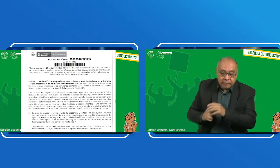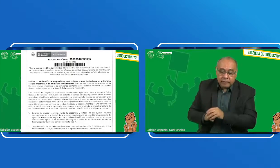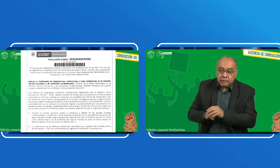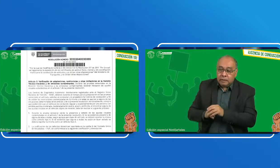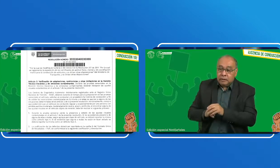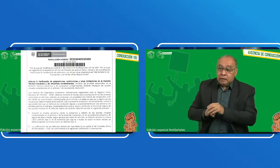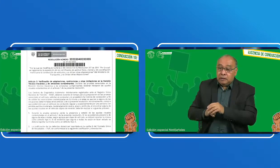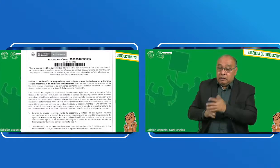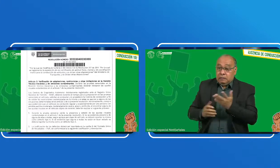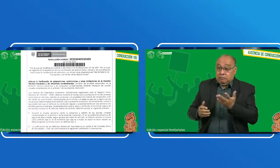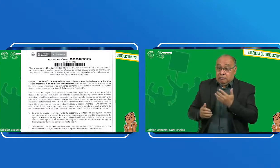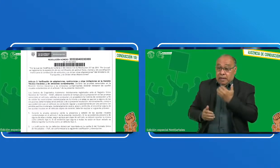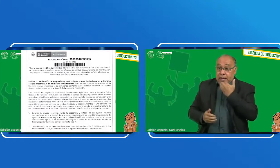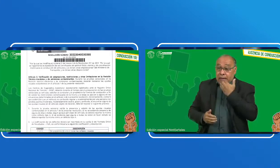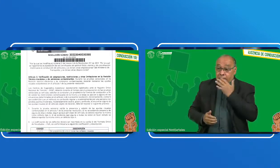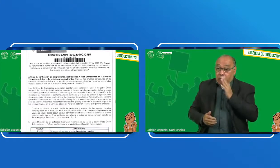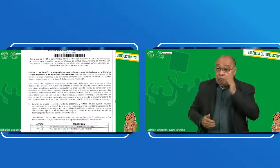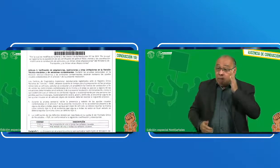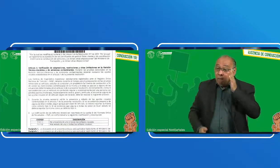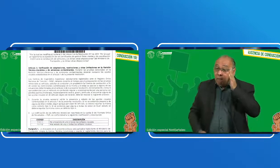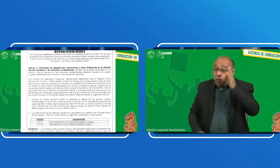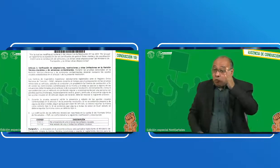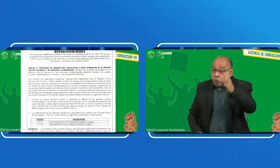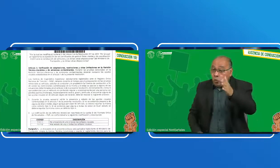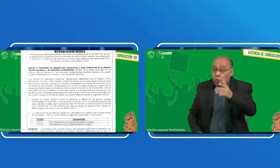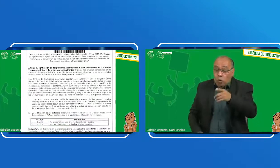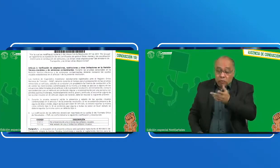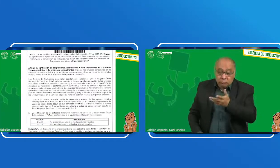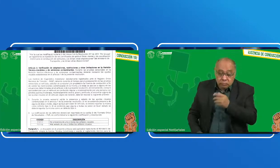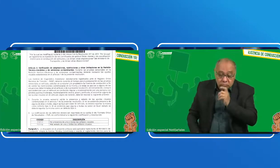En este artículo número 3, ¿qué se menciona?